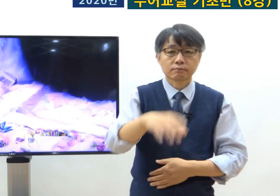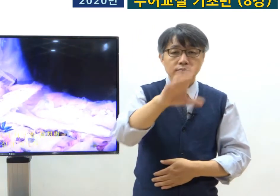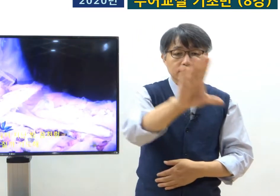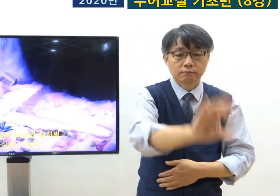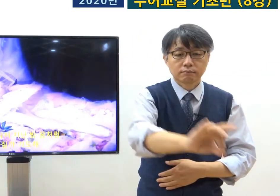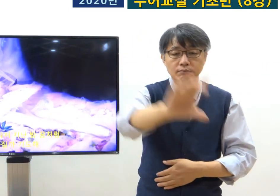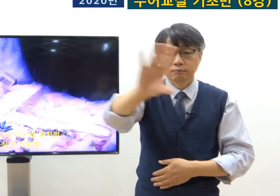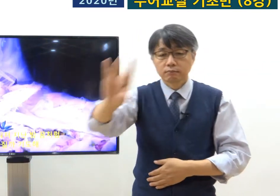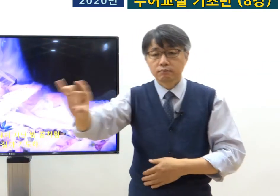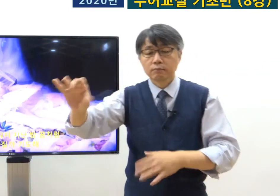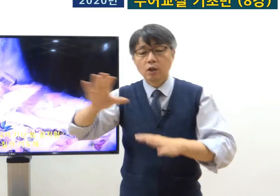가끔